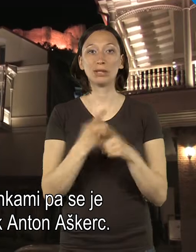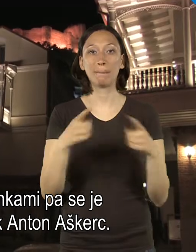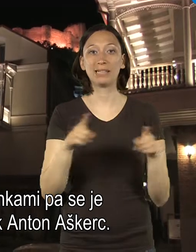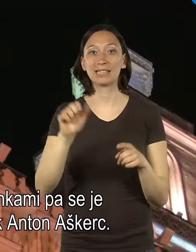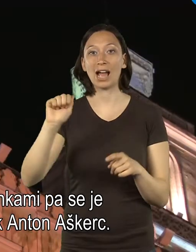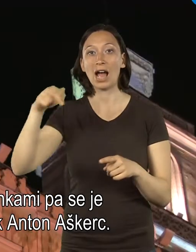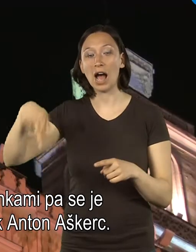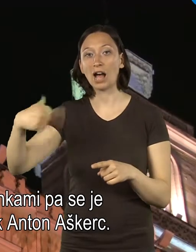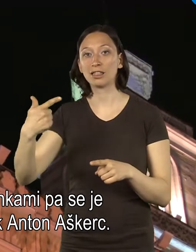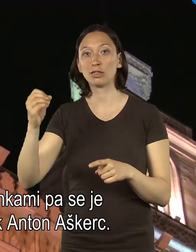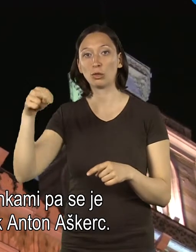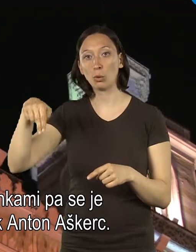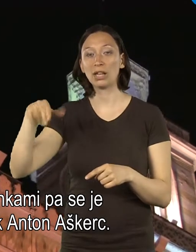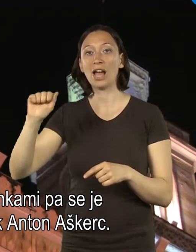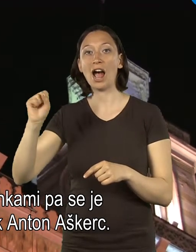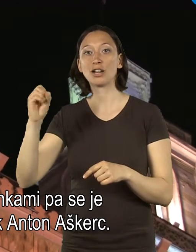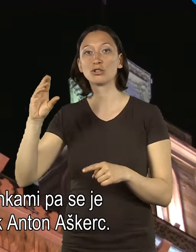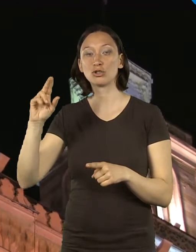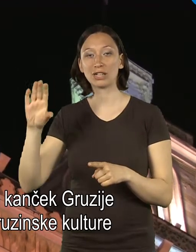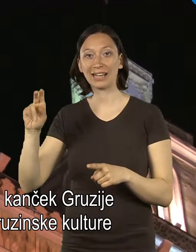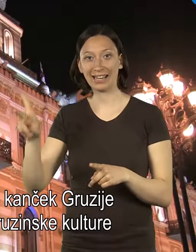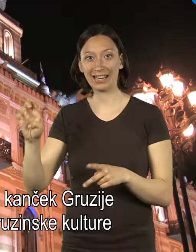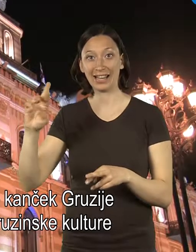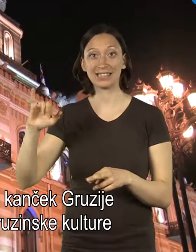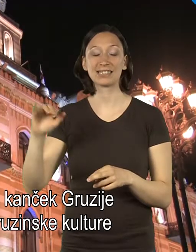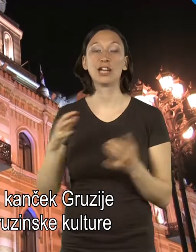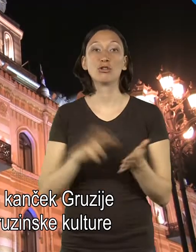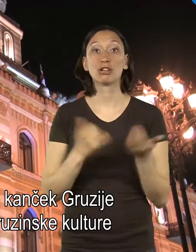pesnik Anton Aškerc. Še danes pa lahko kanček Gruzije